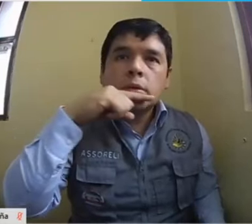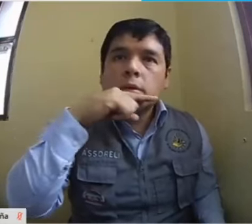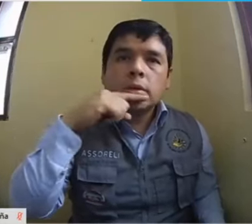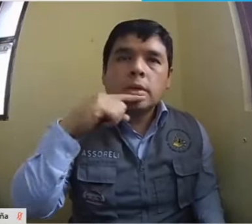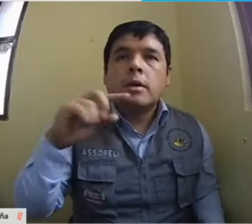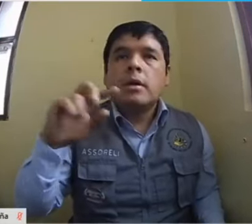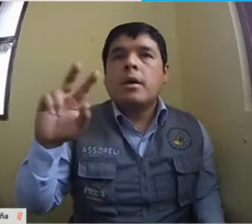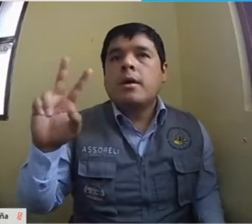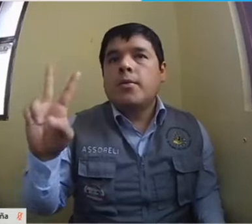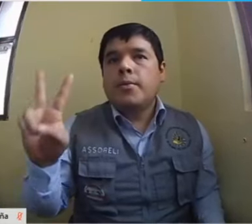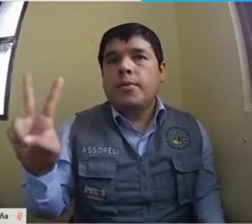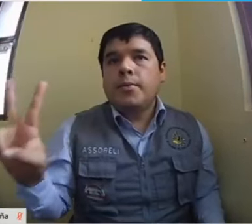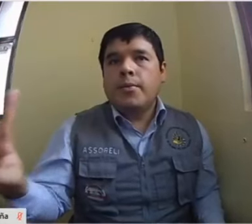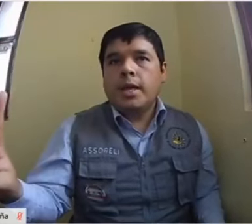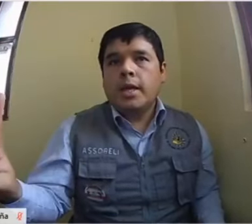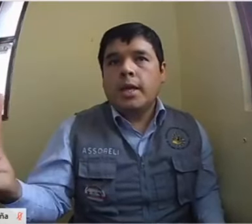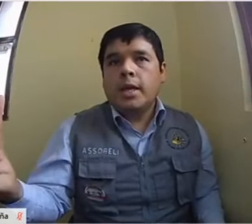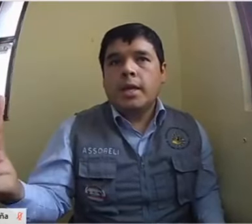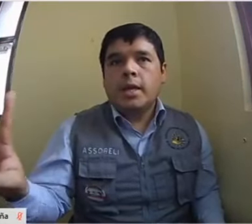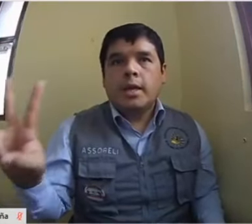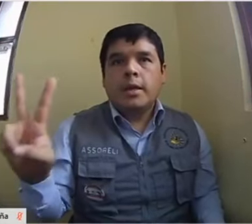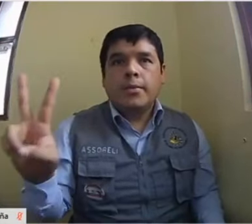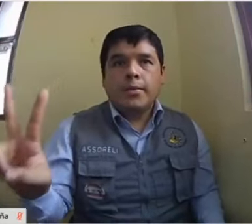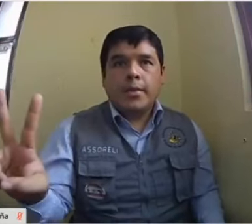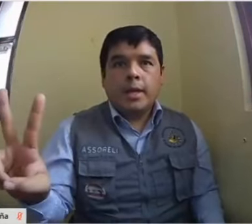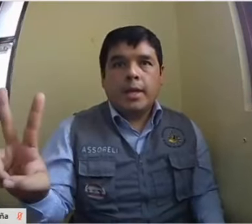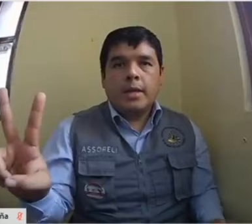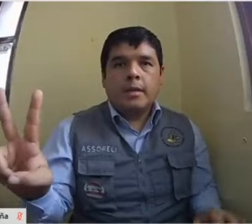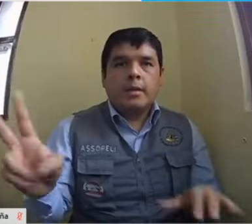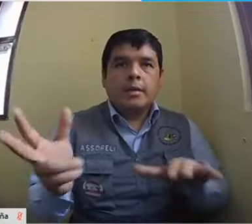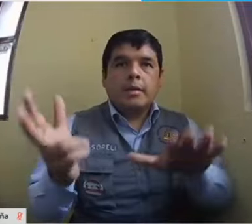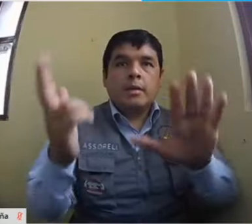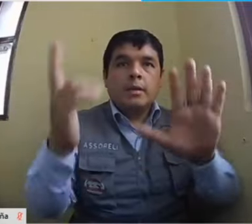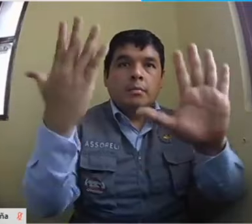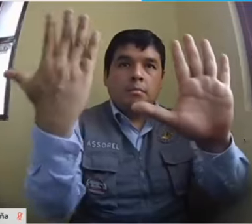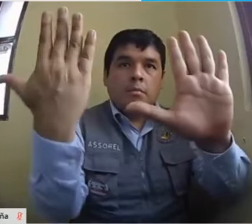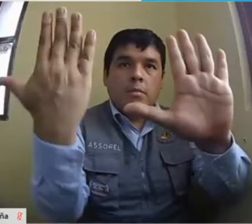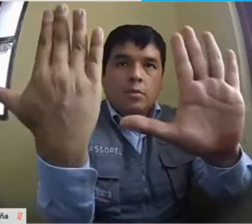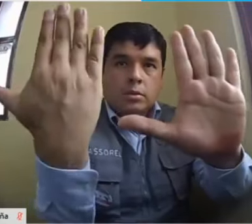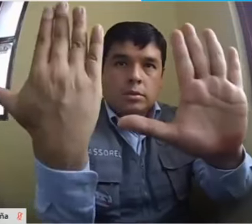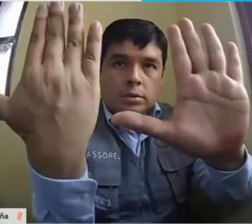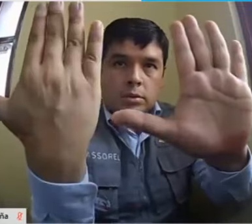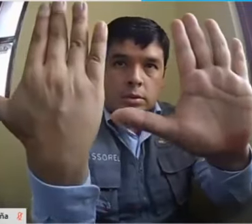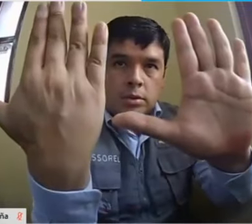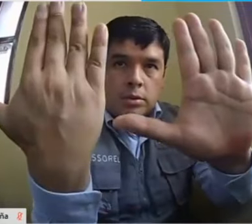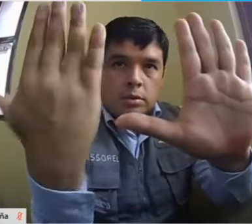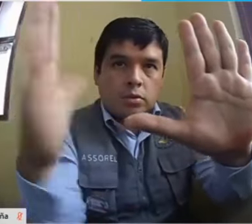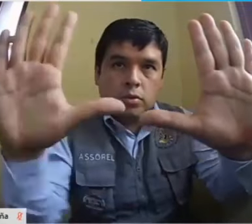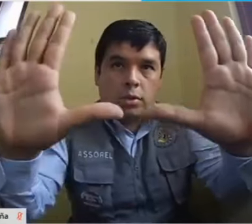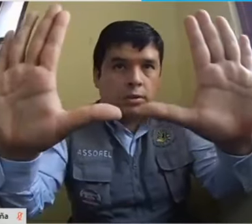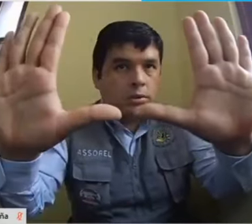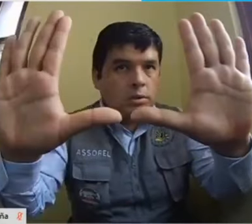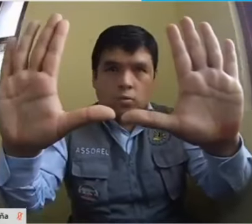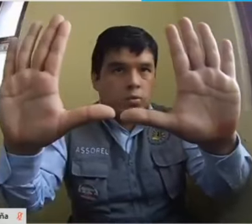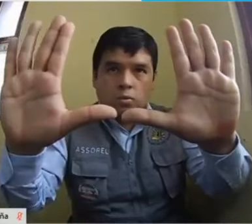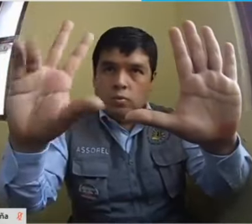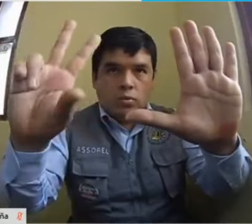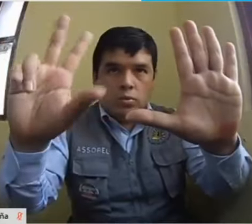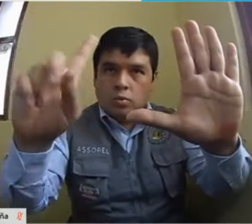Ajá, exacto. Muy bien, viuda. Esa es la seña de viuda. Mujer, la B. Esa es la seña de muerte. Presten